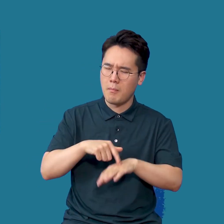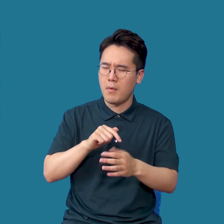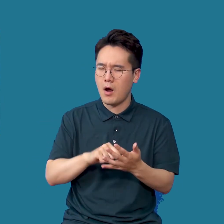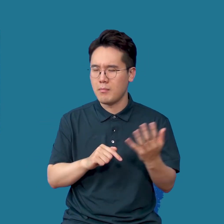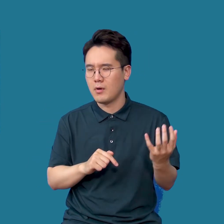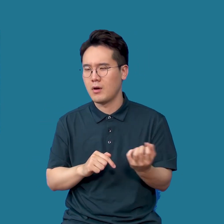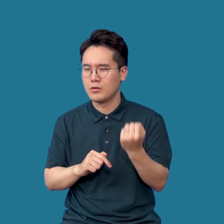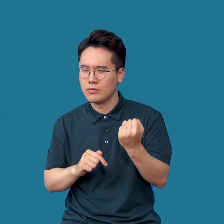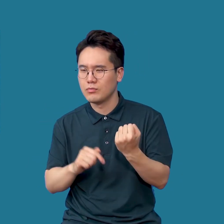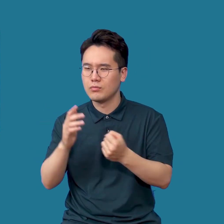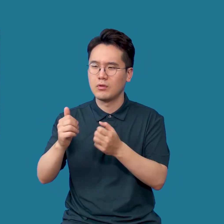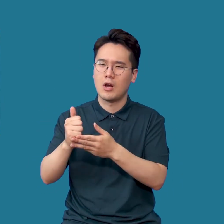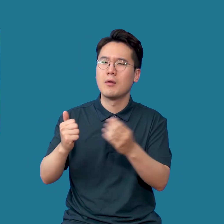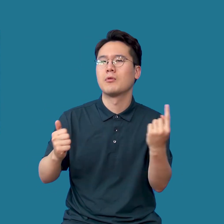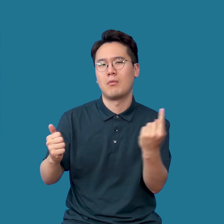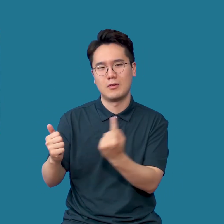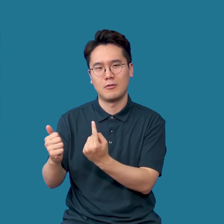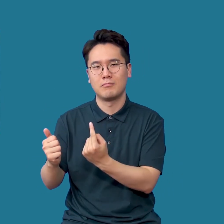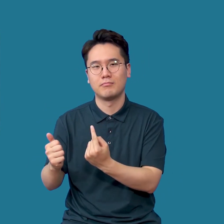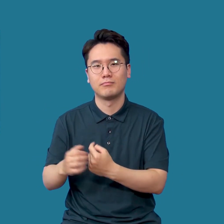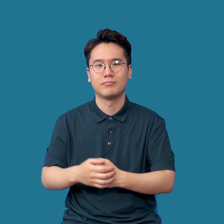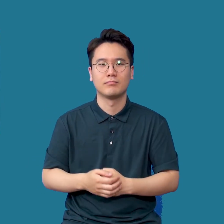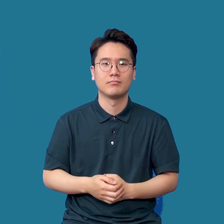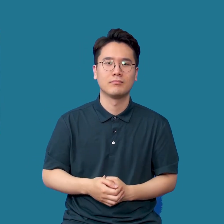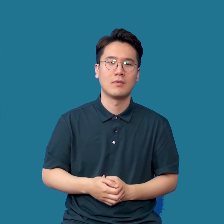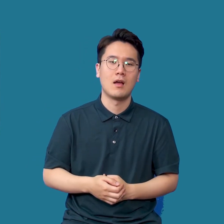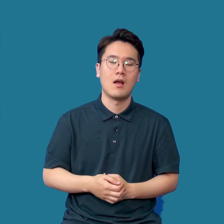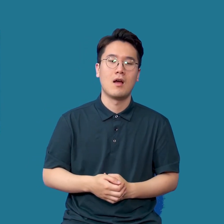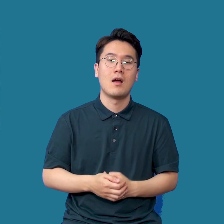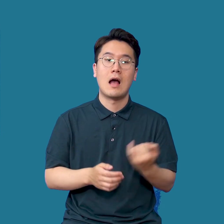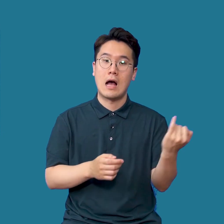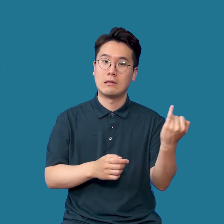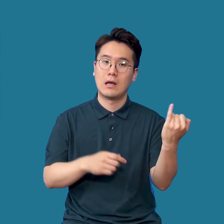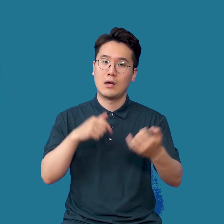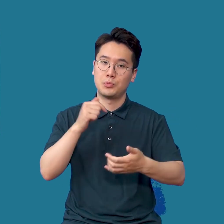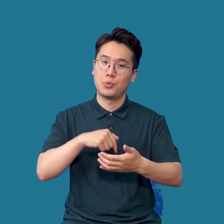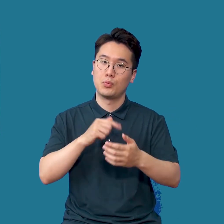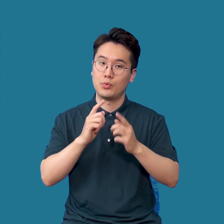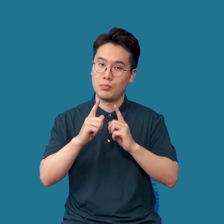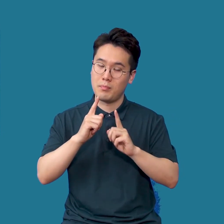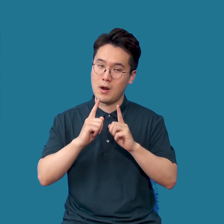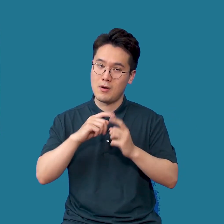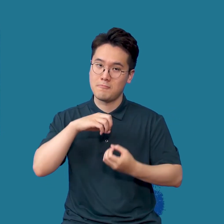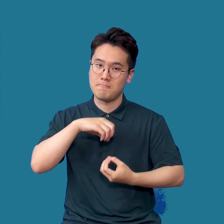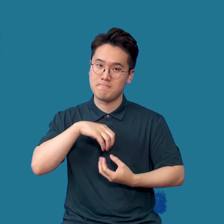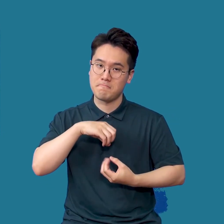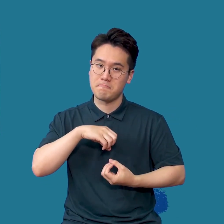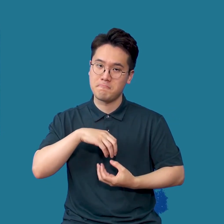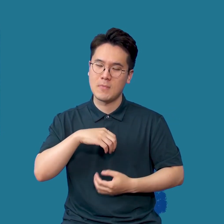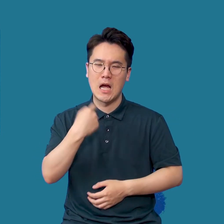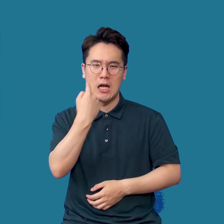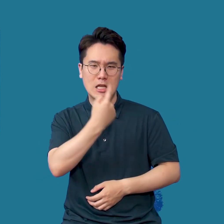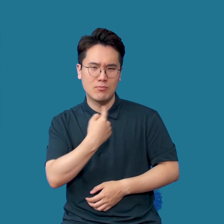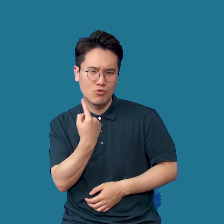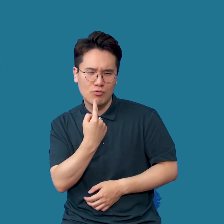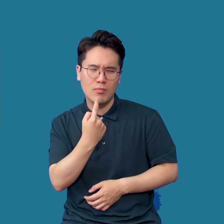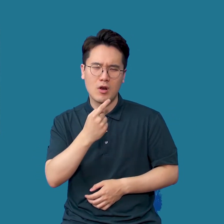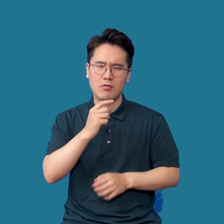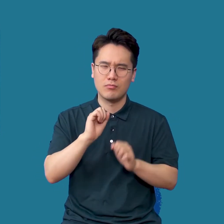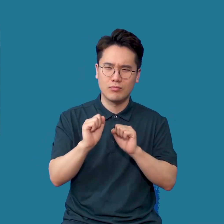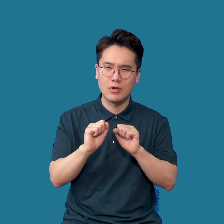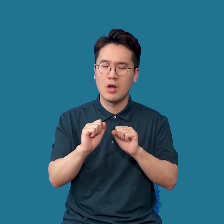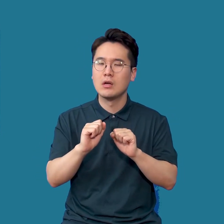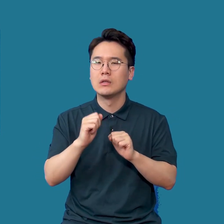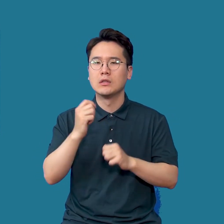사무엘상 1장 13절에 한나가 속으로 말하매 입술만 움직이고 음성은 들리지 아니하므로